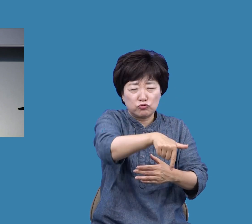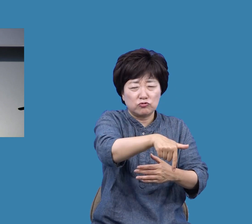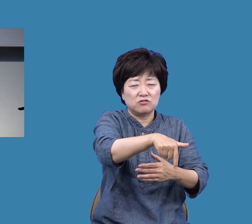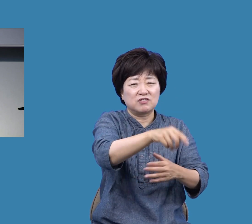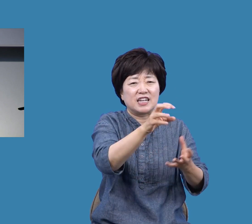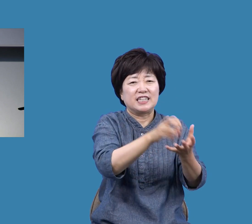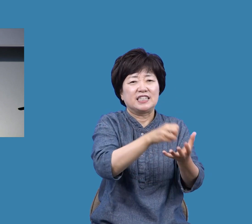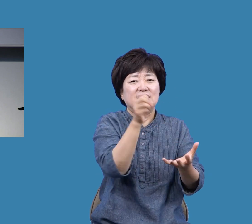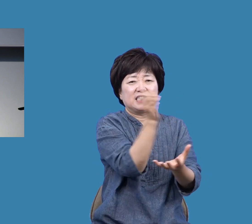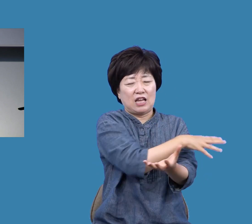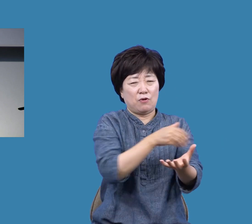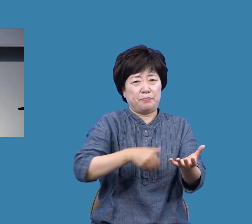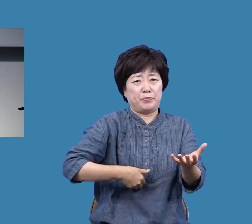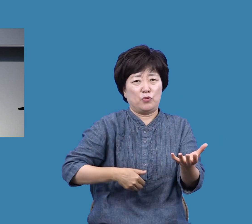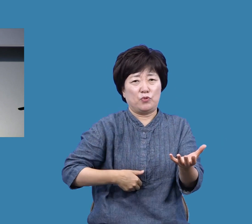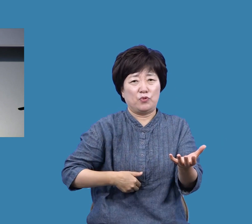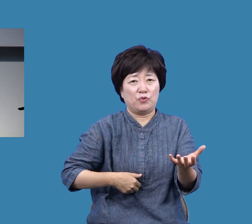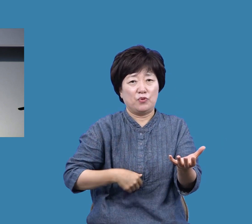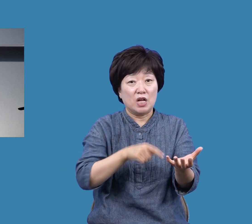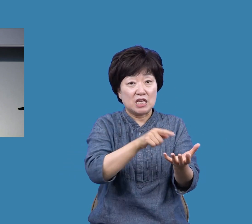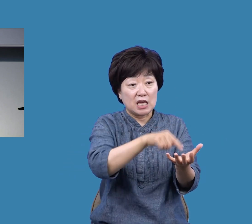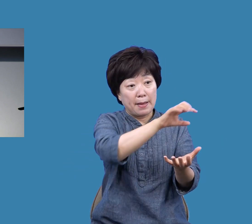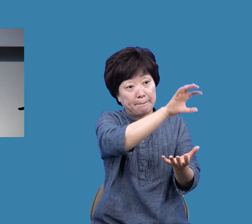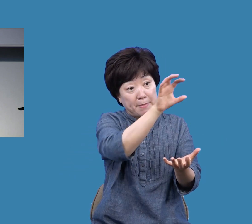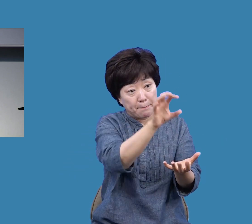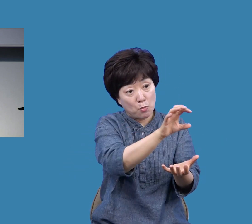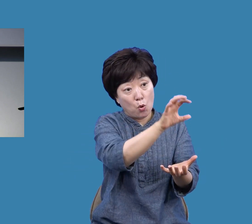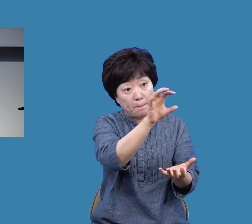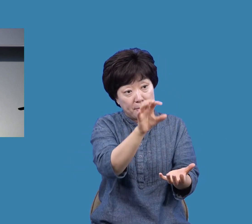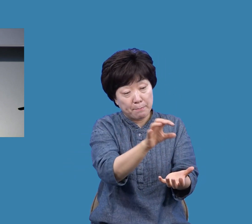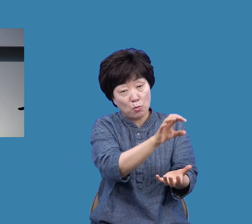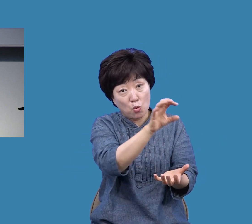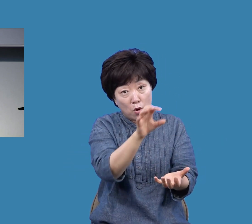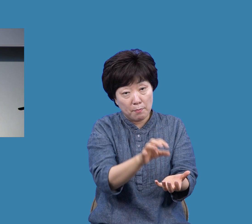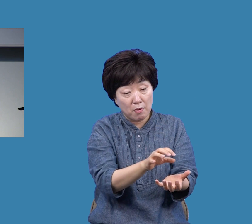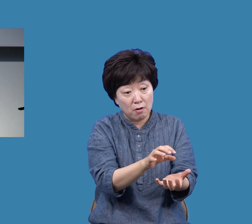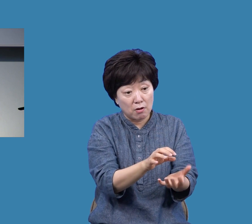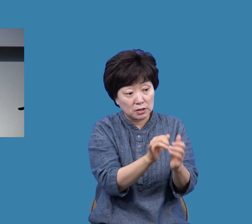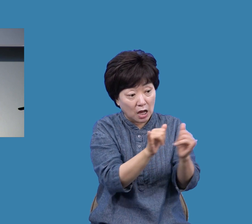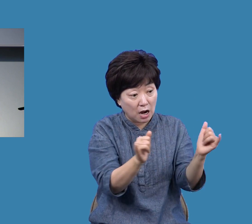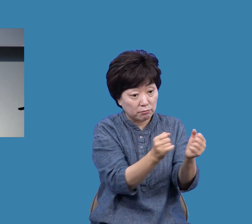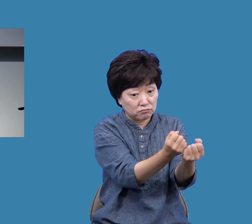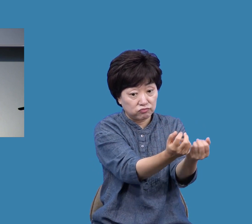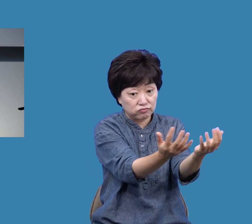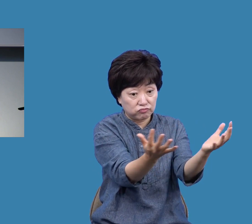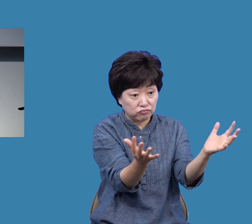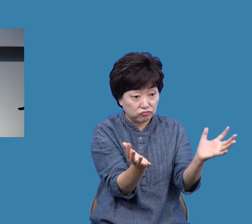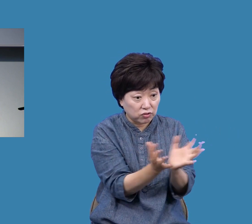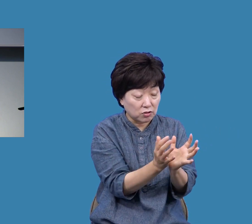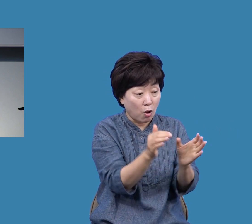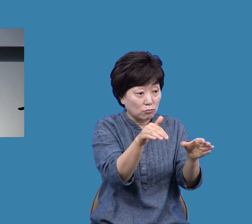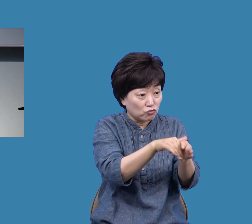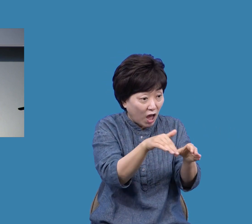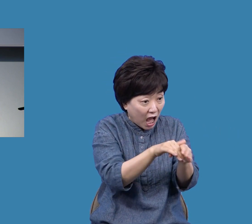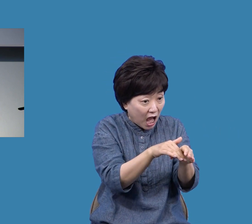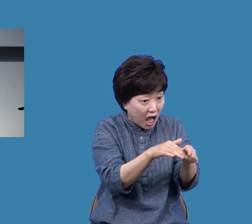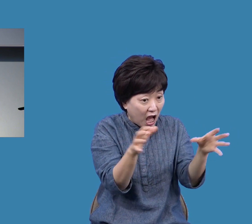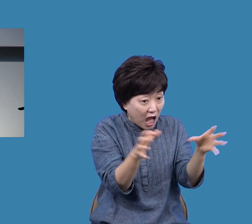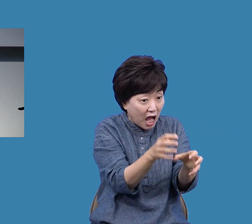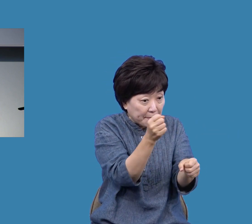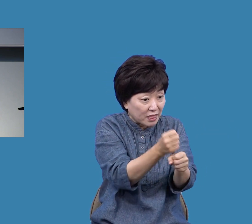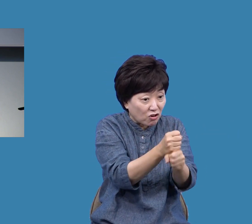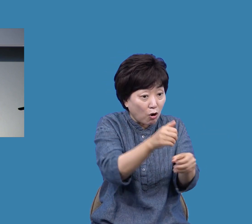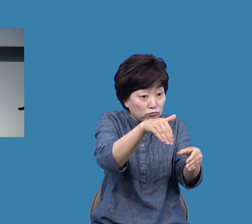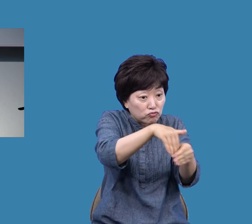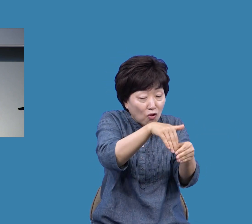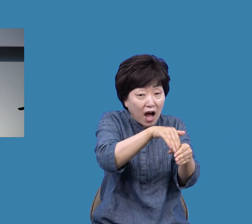이것이 계속 반복되다 보면 문화가 만들어지거든. 여러 명이 같이 하다 보면. 그럼 교회 내에 그런 문화가 만들어지는